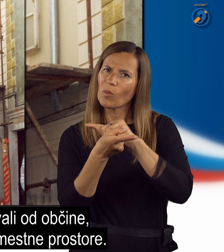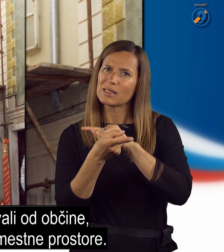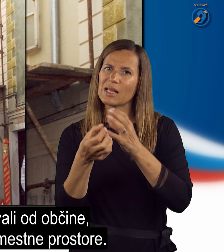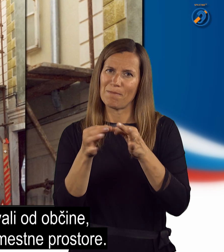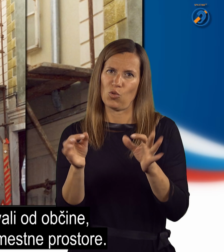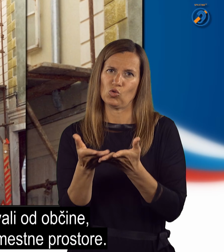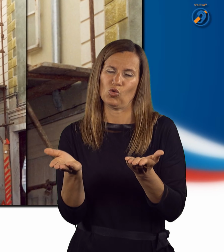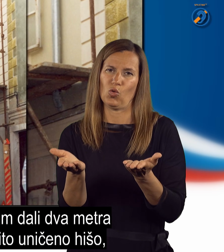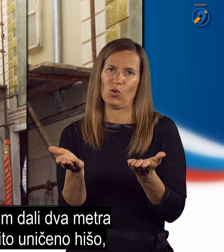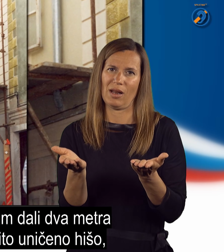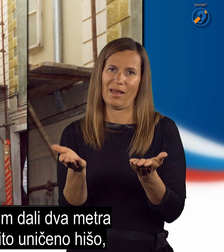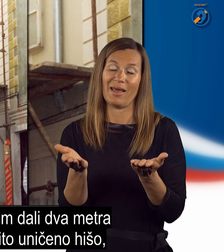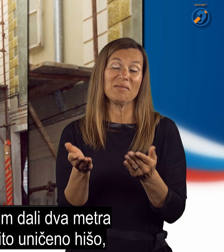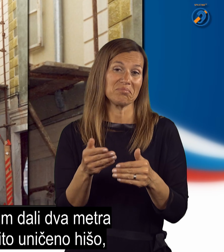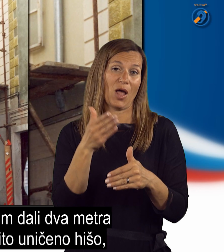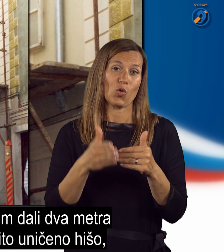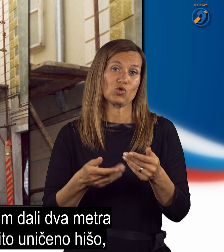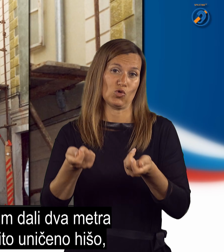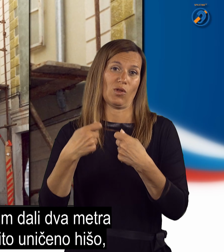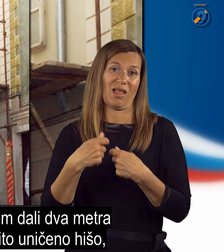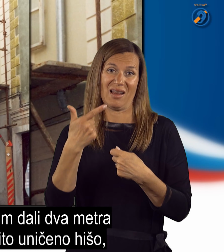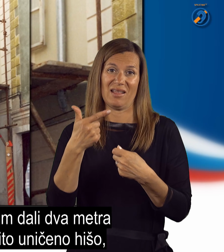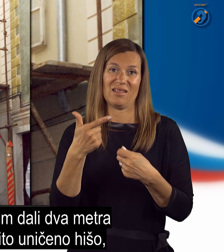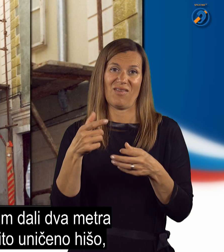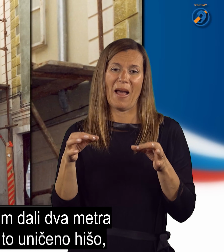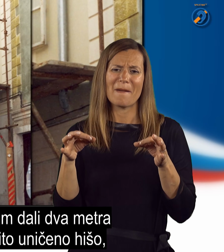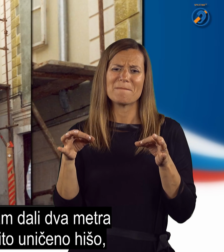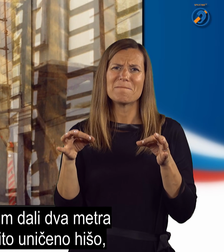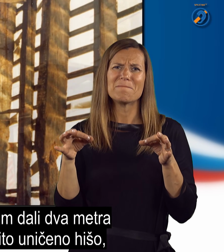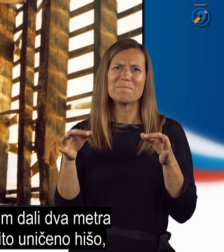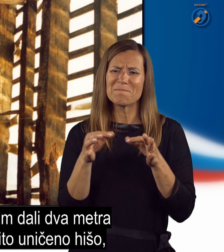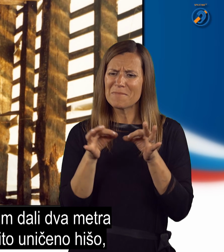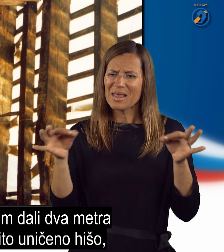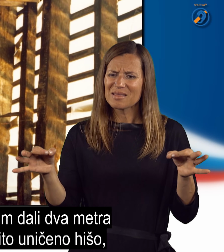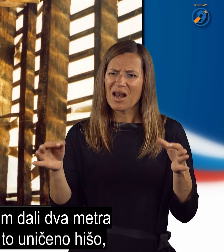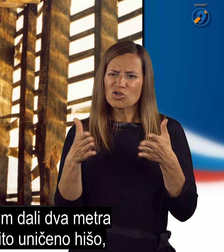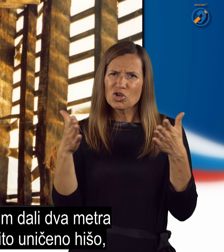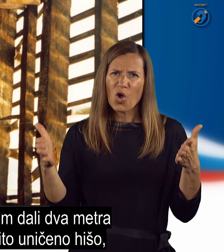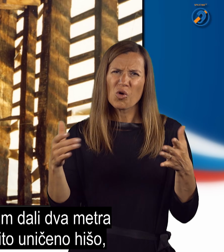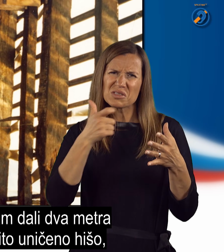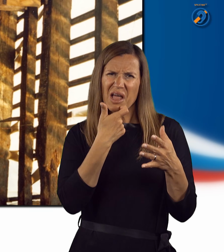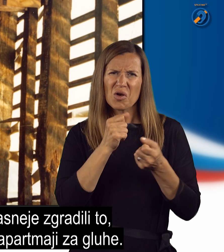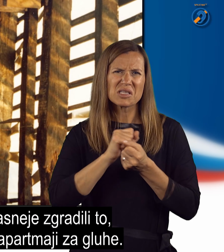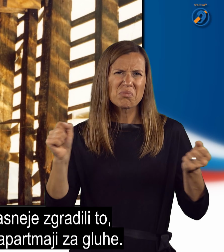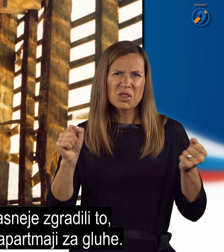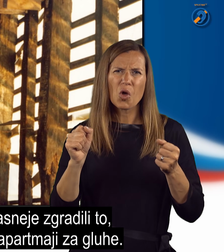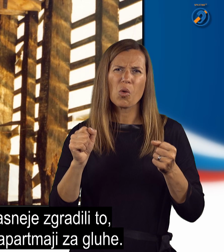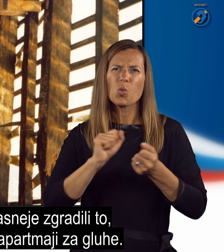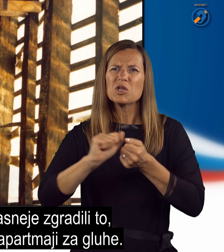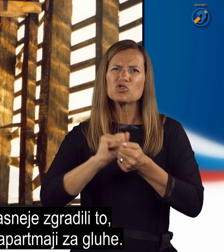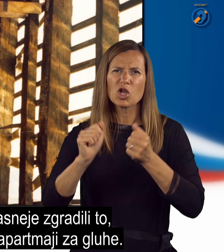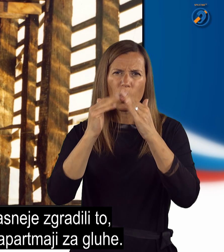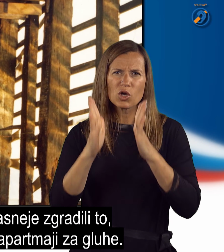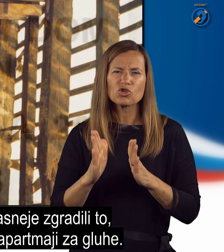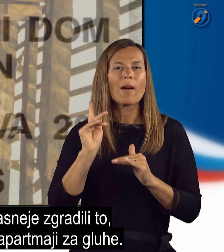nadomestne prostore in na koncu so nam dali 2 metra široko, staro, razbito, uničeno hišo, v kateri smo